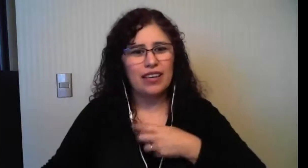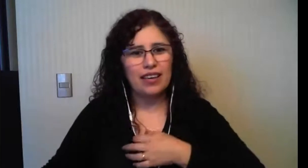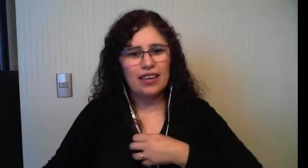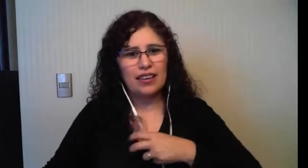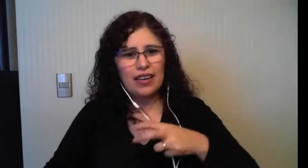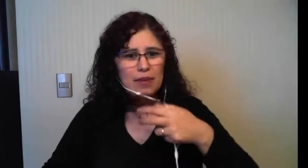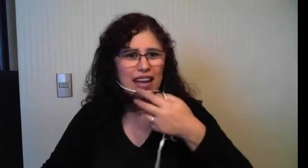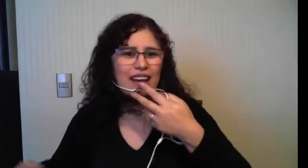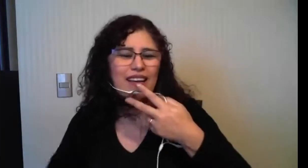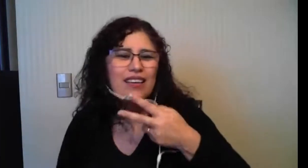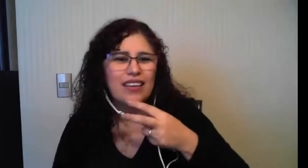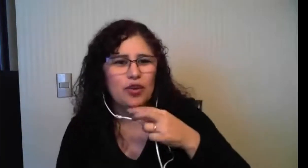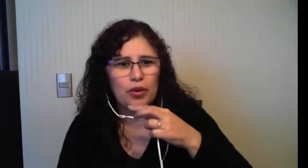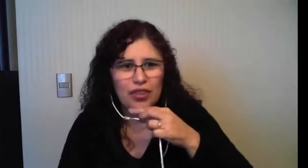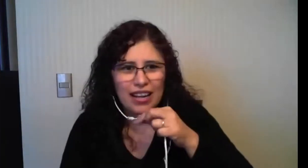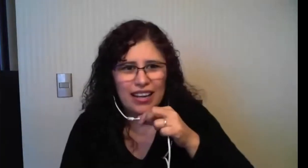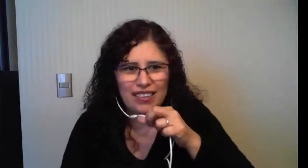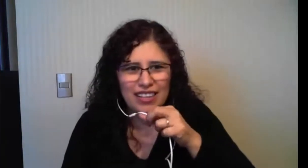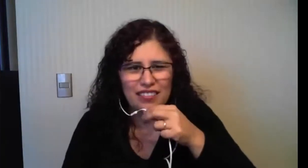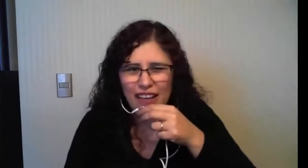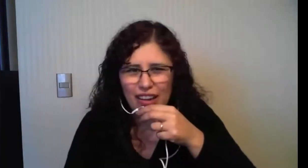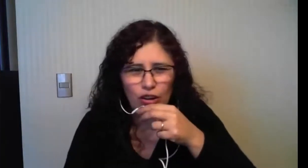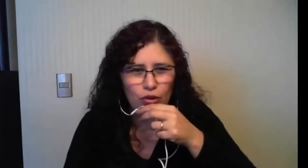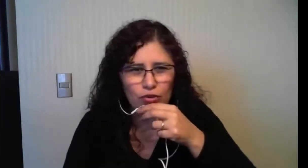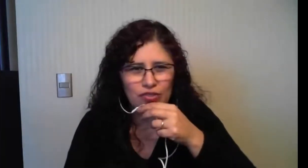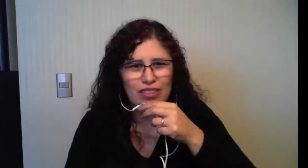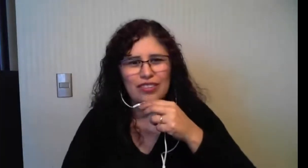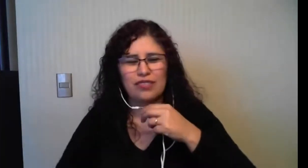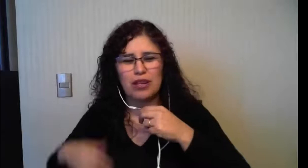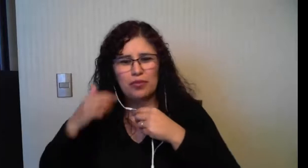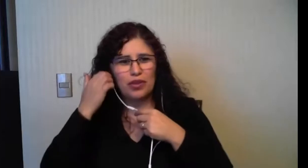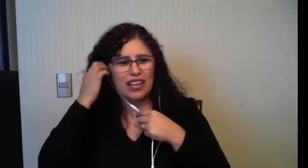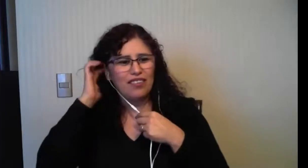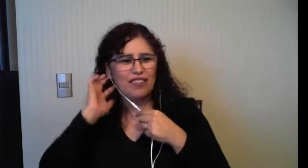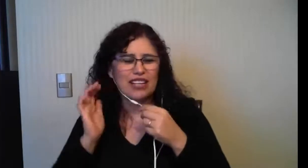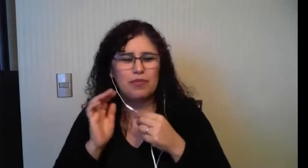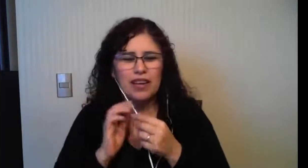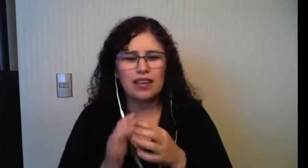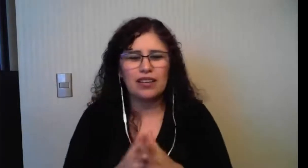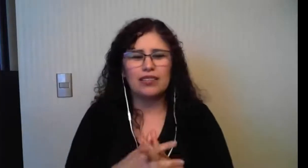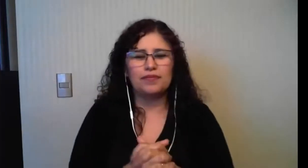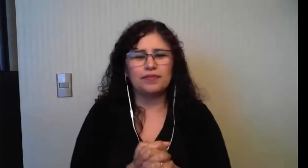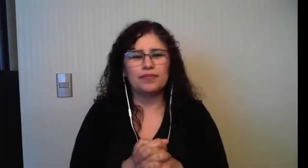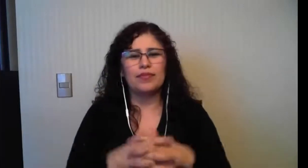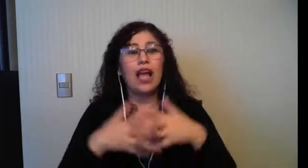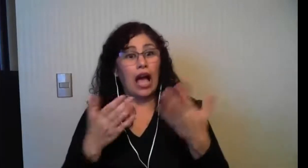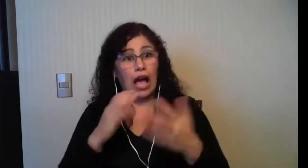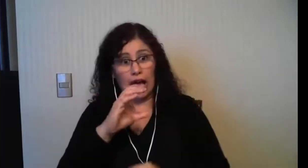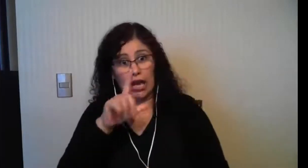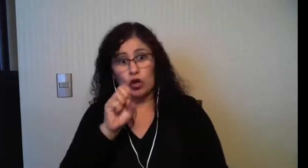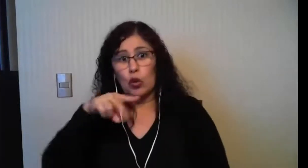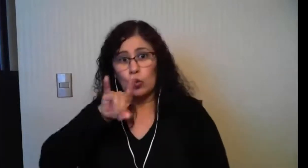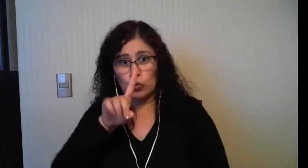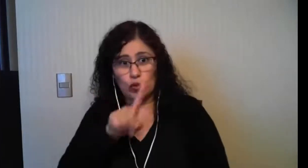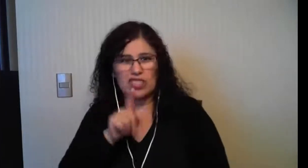Profe, Camila acá. Quiero Sí, preguntarle qué significaba el sí. clonus. No sé si me lo podría volver a explicar. Sí, el clonus es